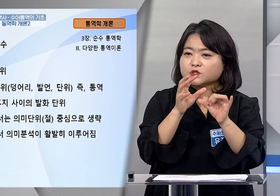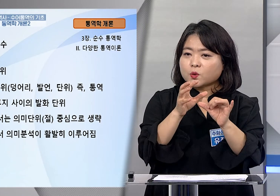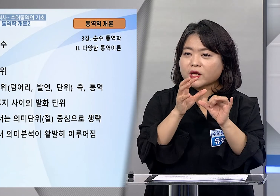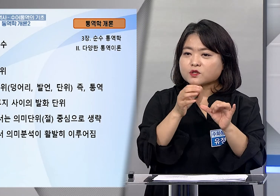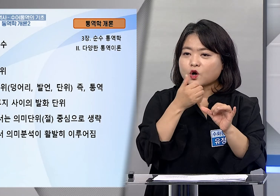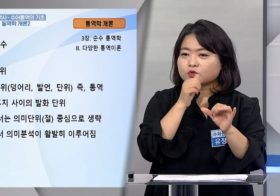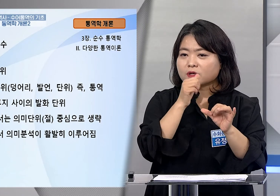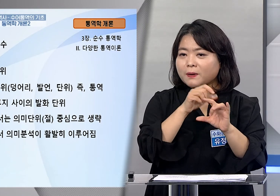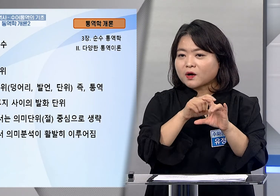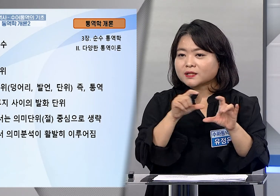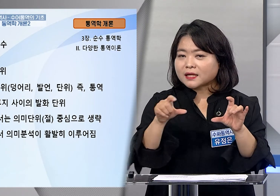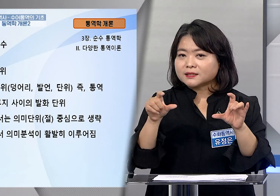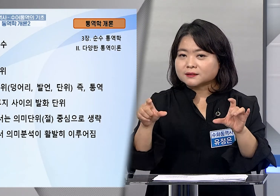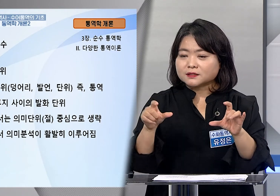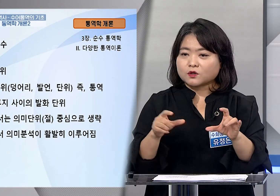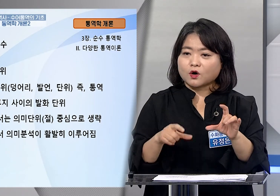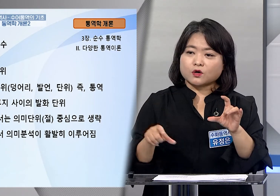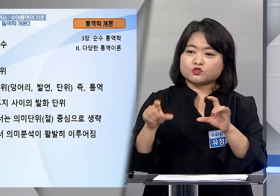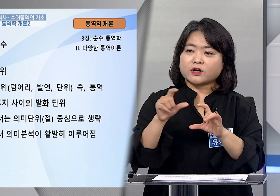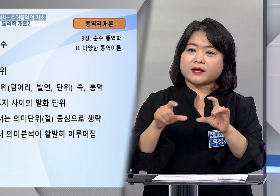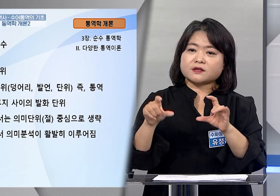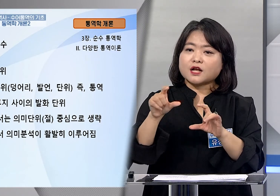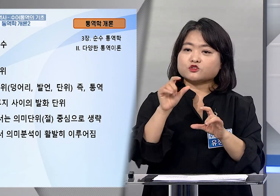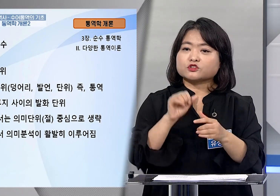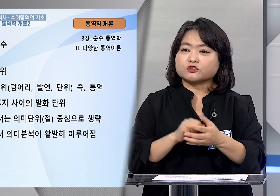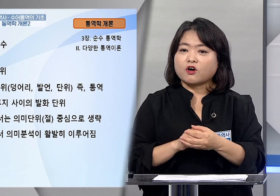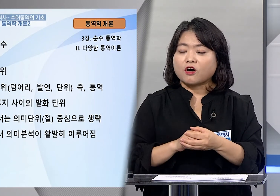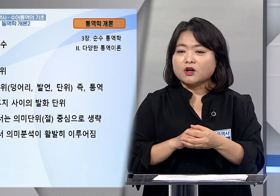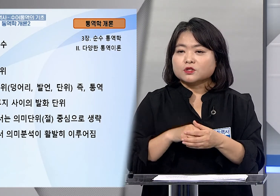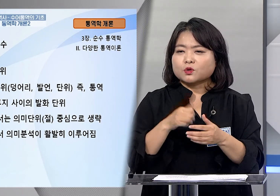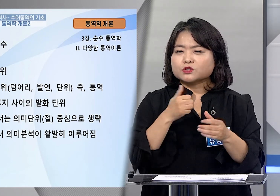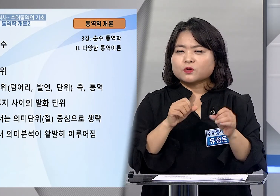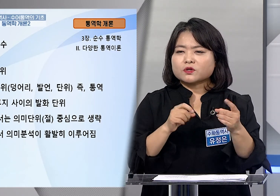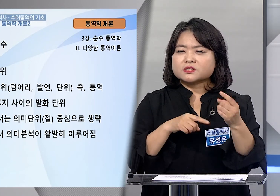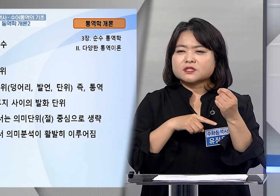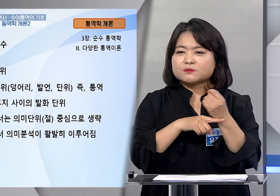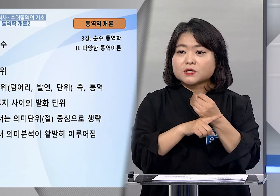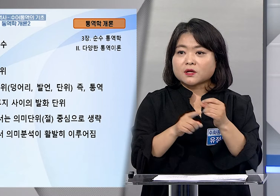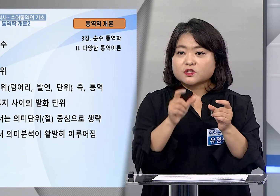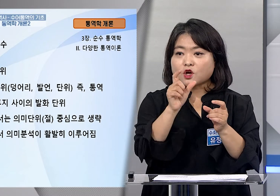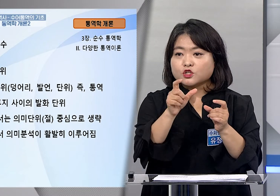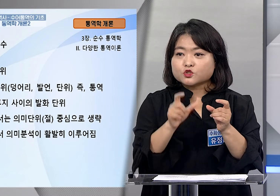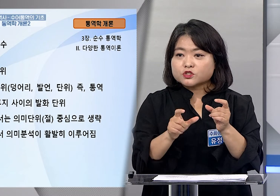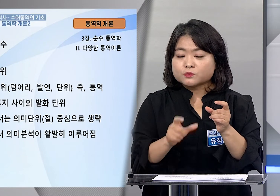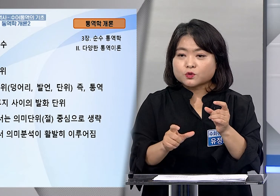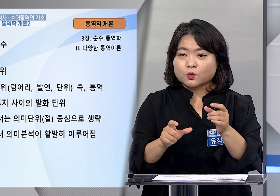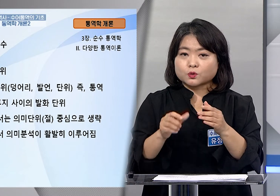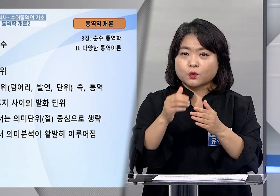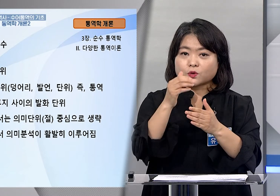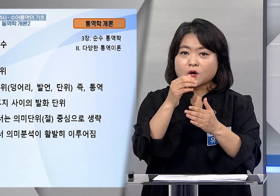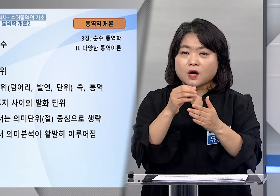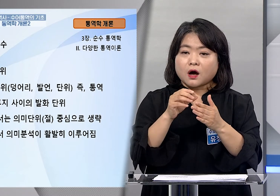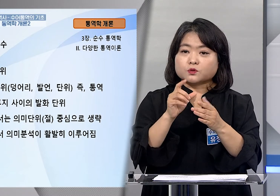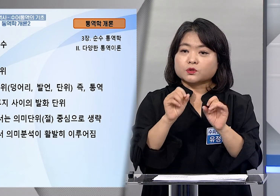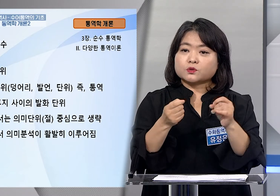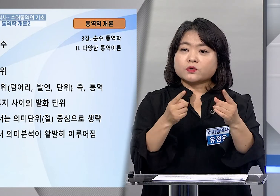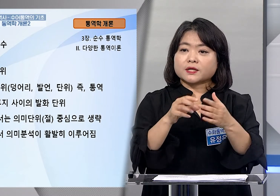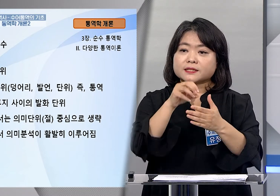이용해서 우리 발화 단위들을 더 추가해서 할 수 있고요. 동시 통역에서 의미 단위는 절 중심으로도 동시 통역할 때